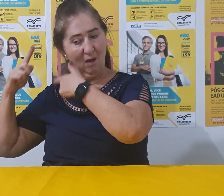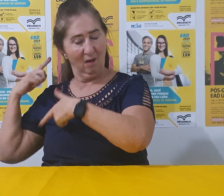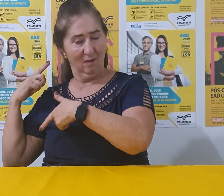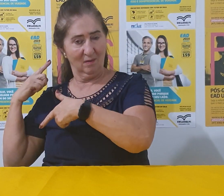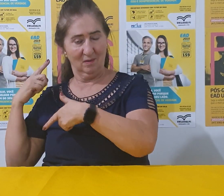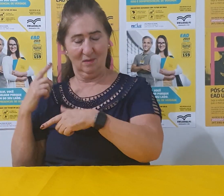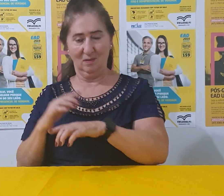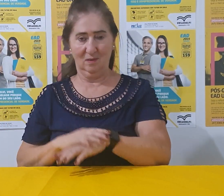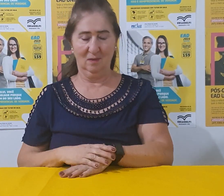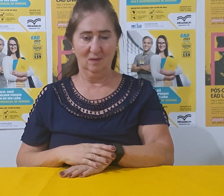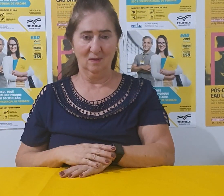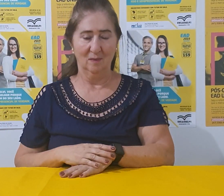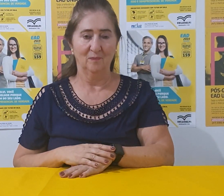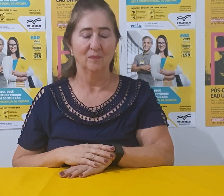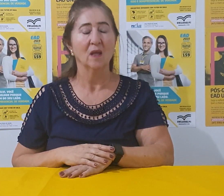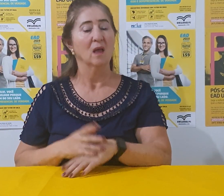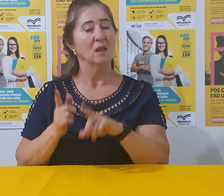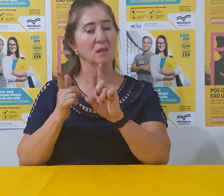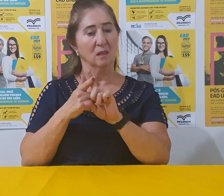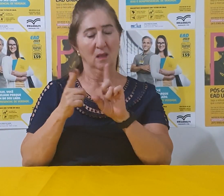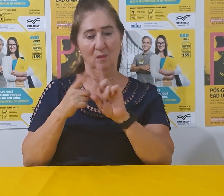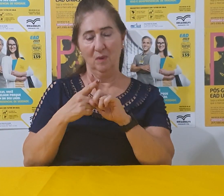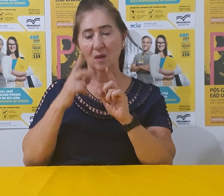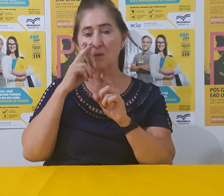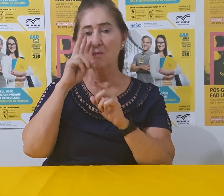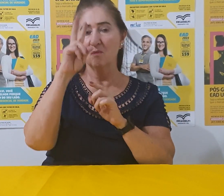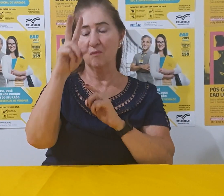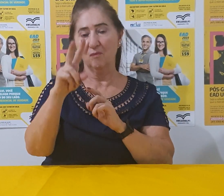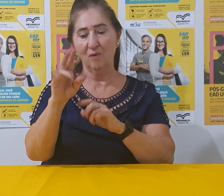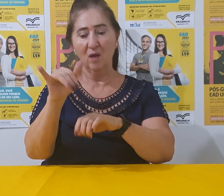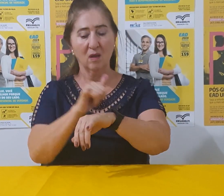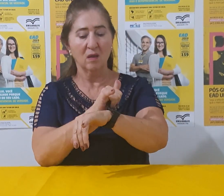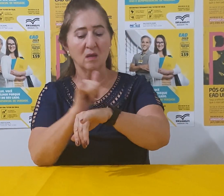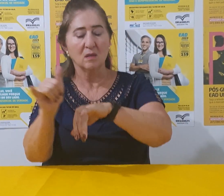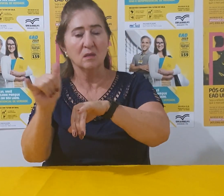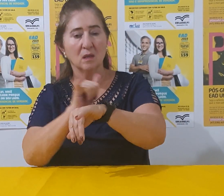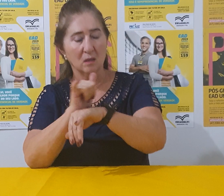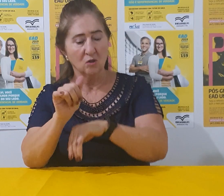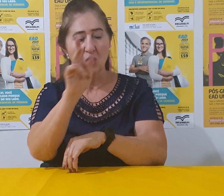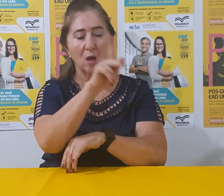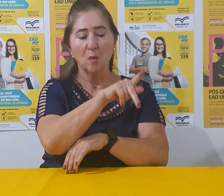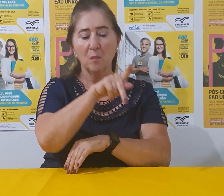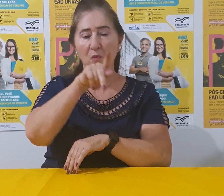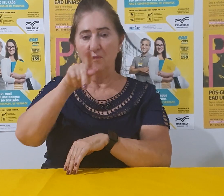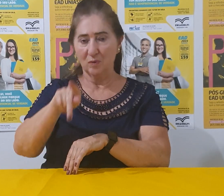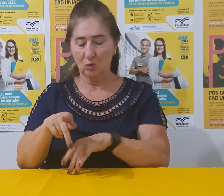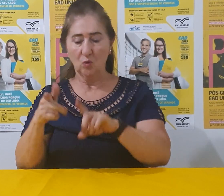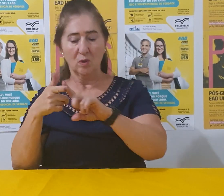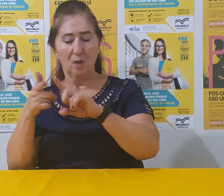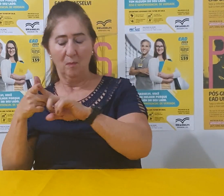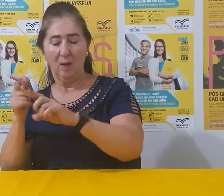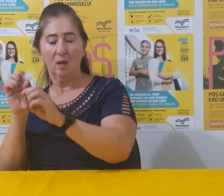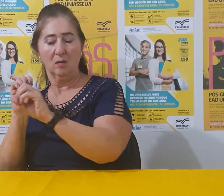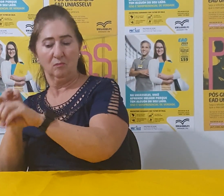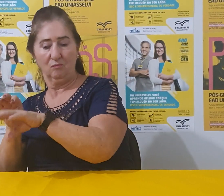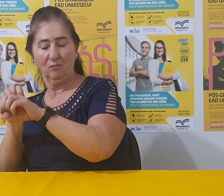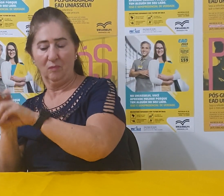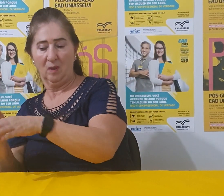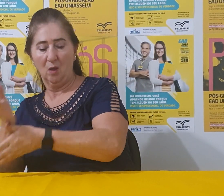É preciso repensar em práticas que propiciam ao educador e à educação a criação de novas conexões